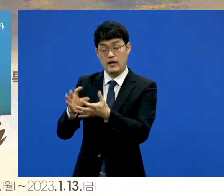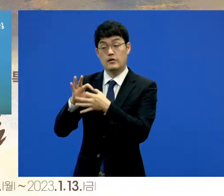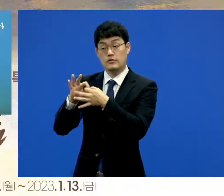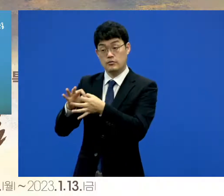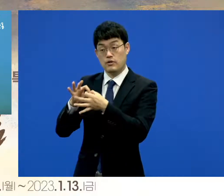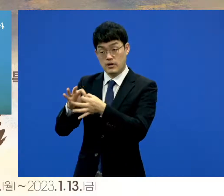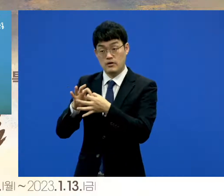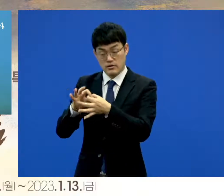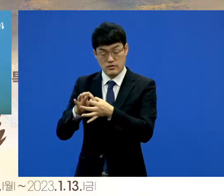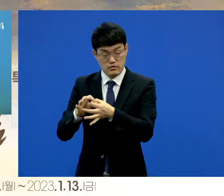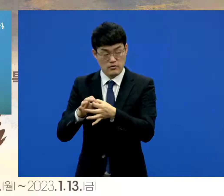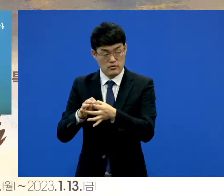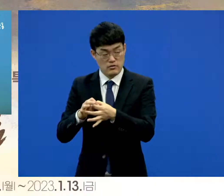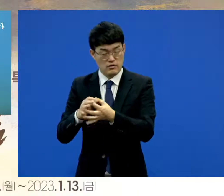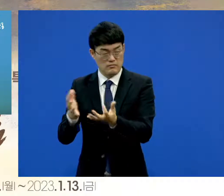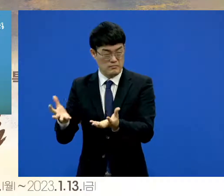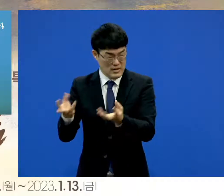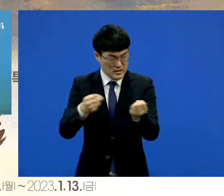기독교에 엄청난